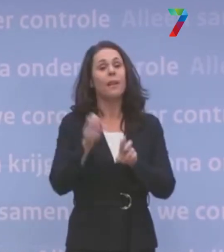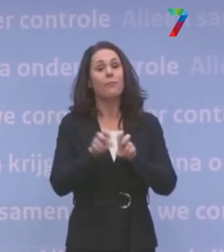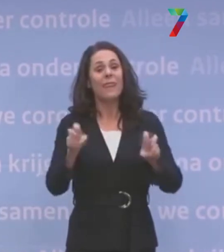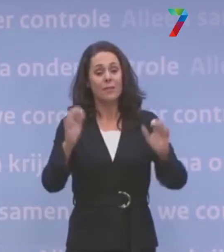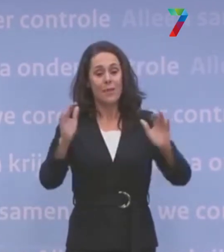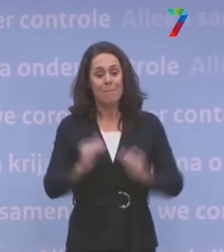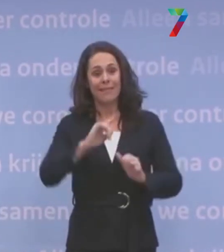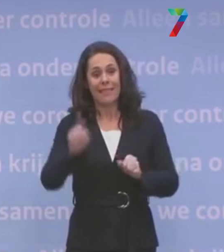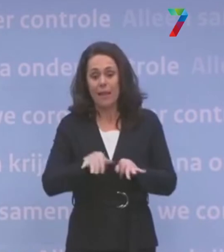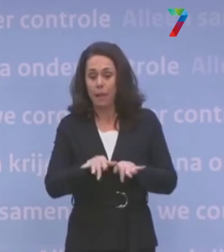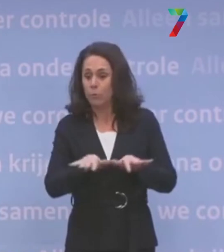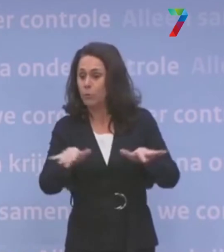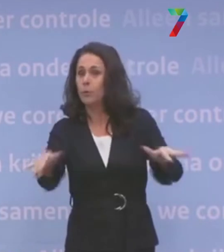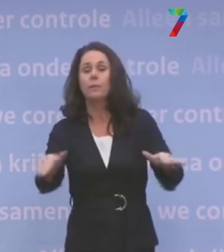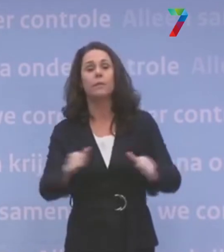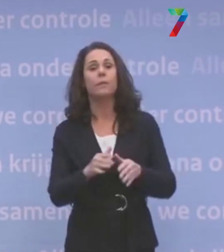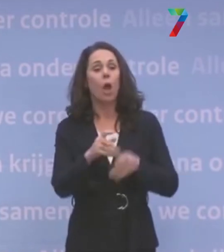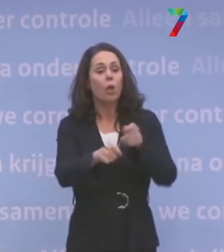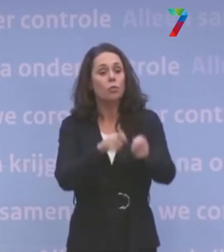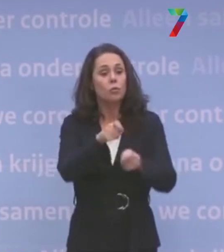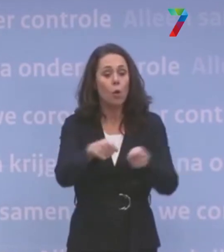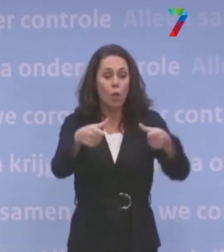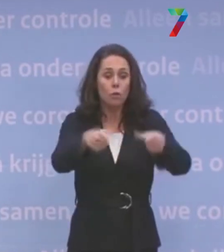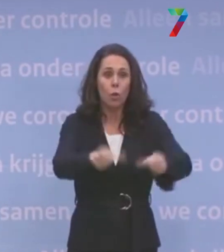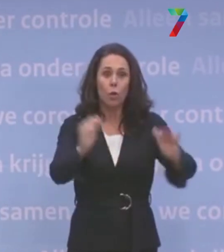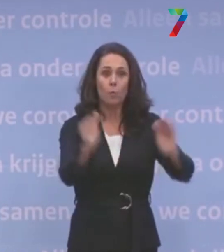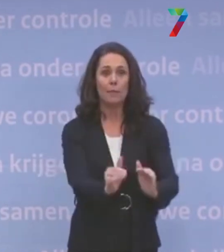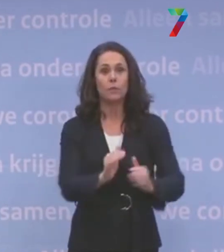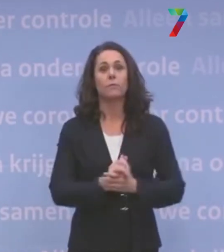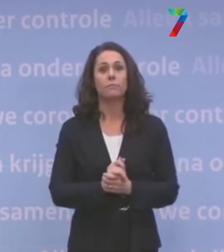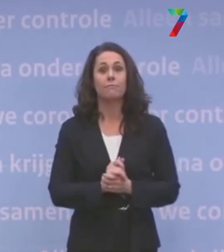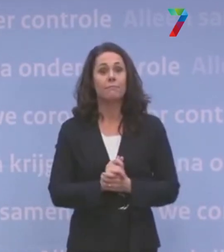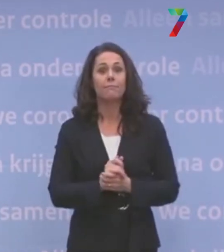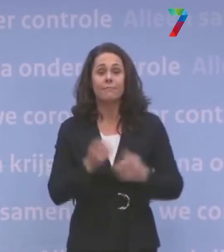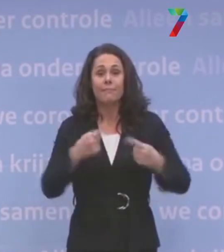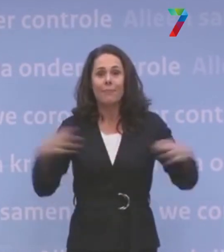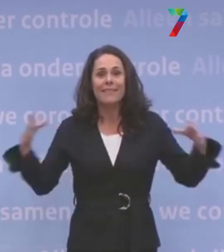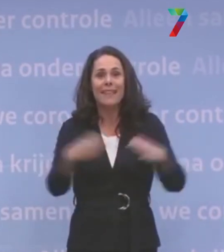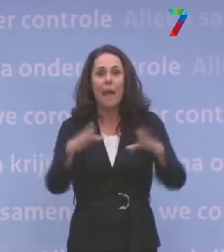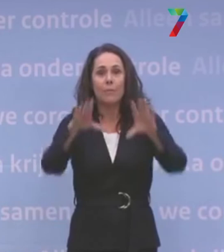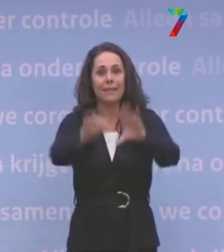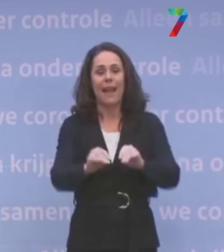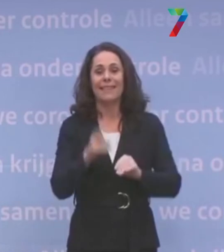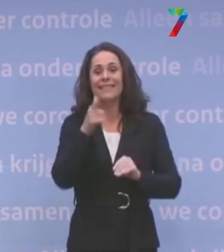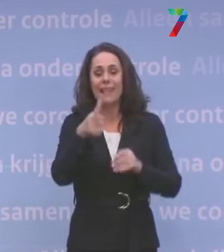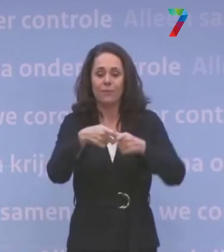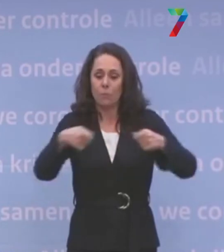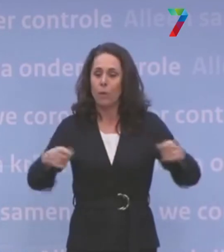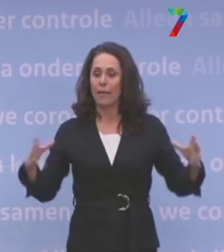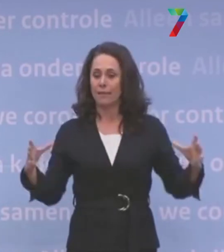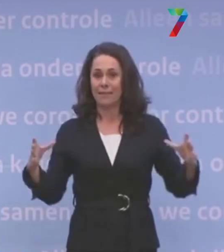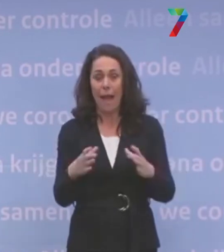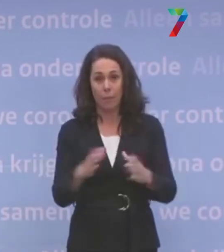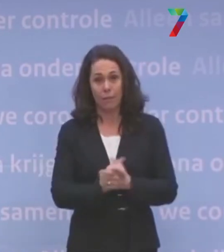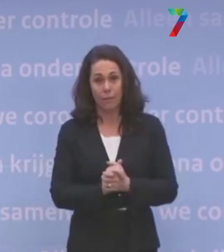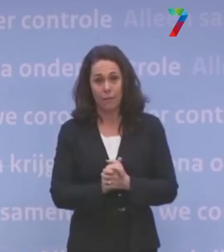verspreidt en dat de druk op de zorg daalt. Dat hebben we samen gedaan, dat hebben we gedaan met 17 miljoen mensen. En